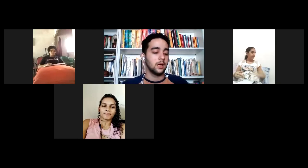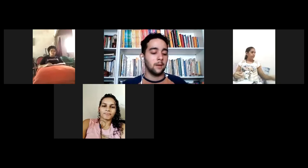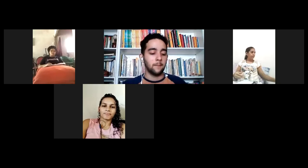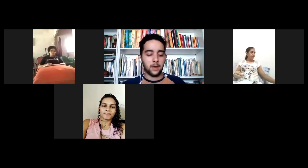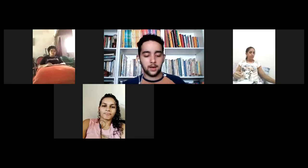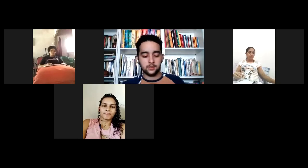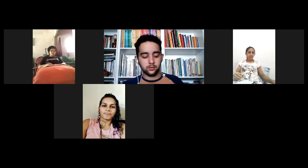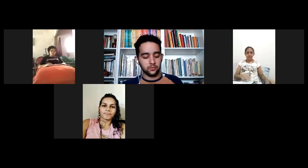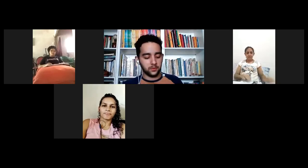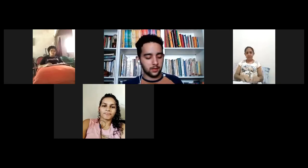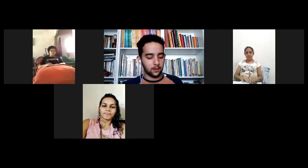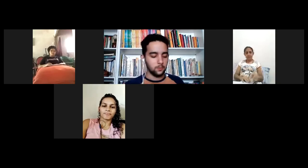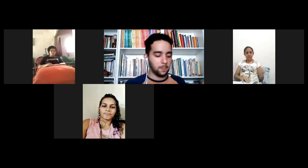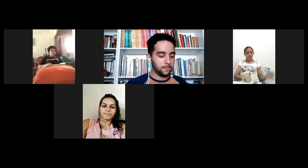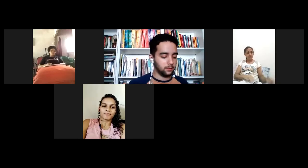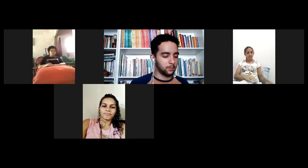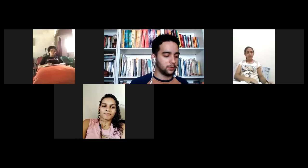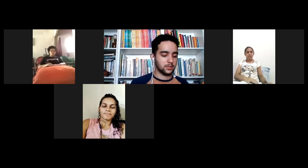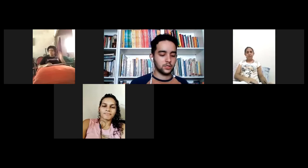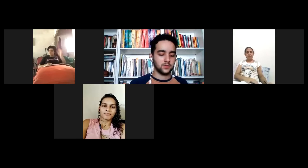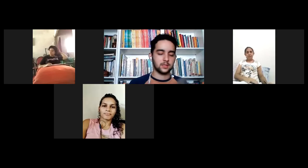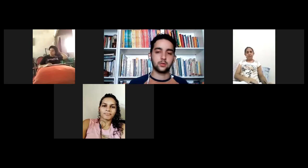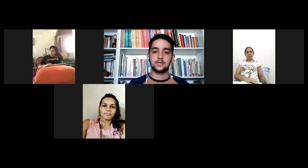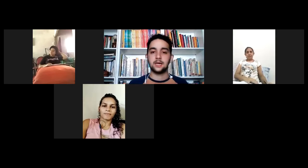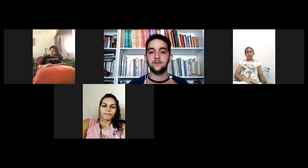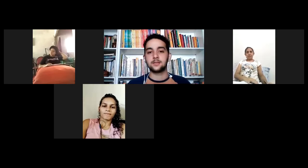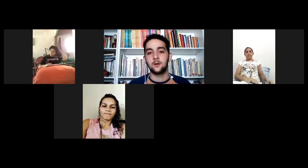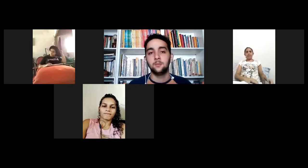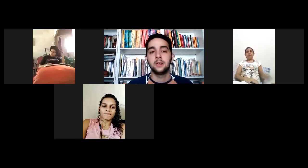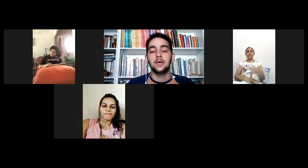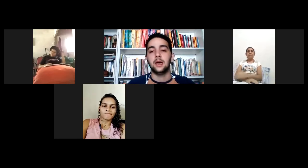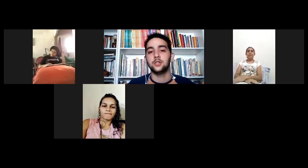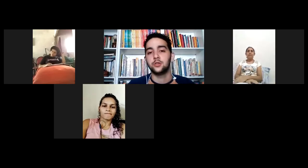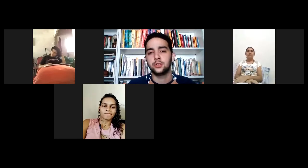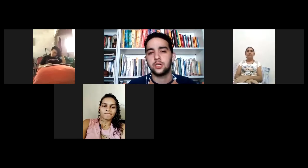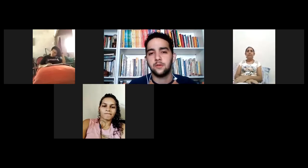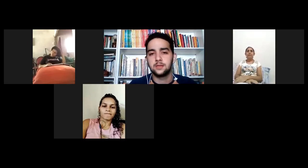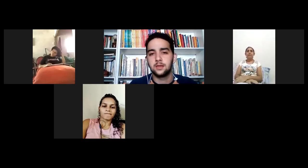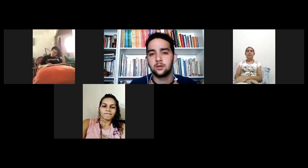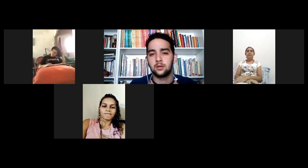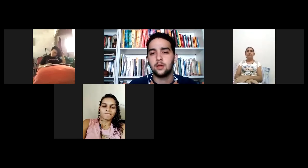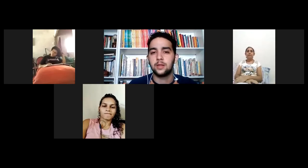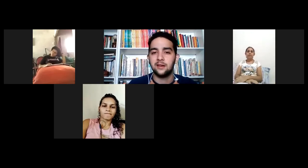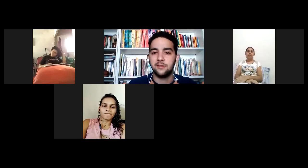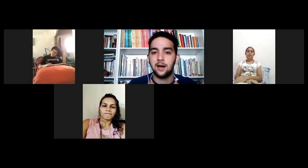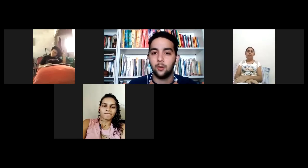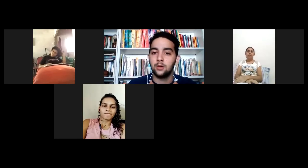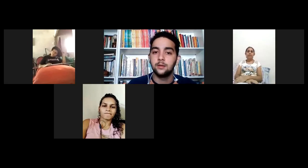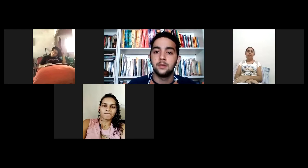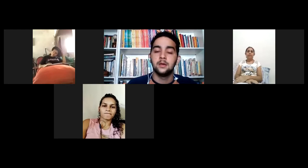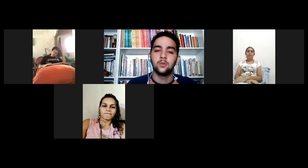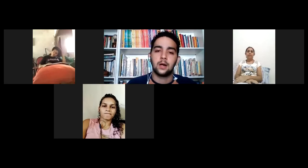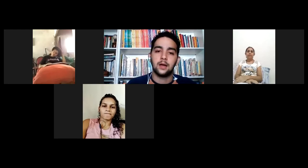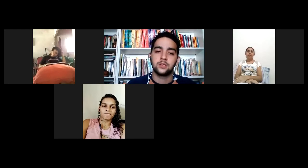verbos, mas no final, depois que a gente fizer toda essa revisão, a gente hoje está na 8ª